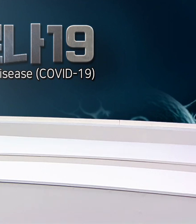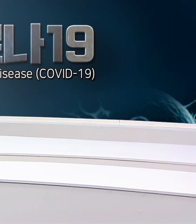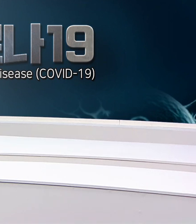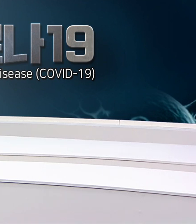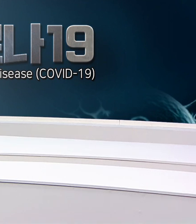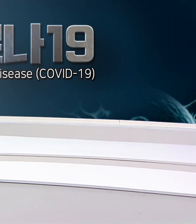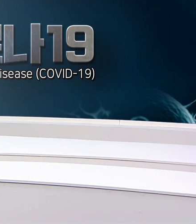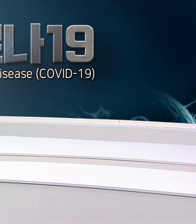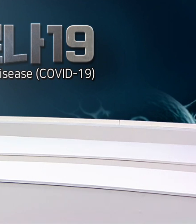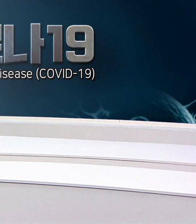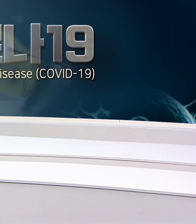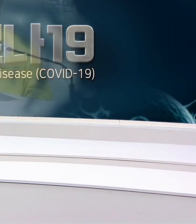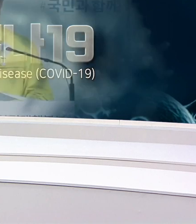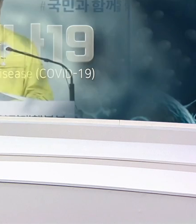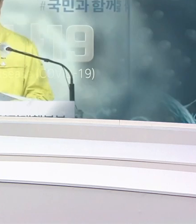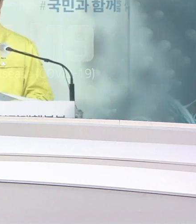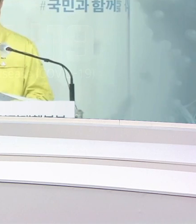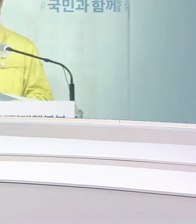소식 전해드립니다.